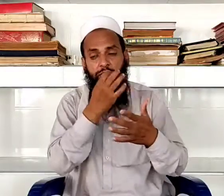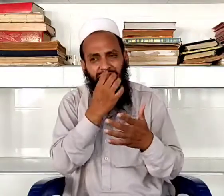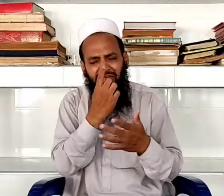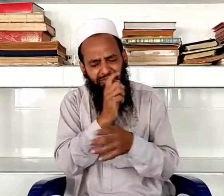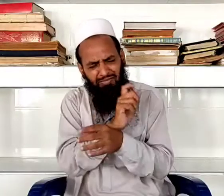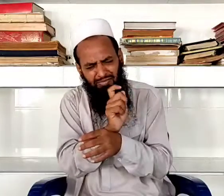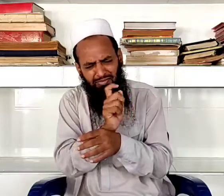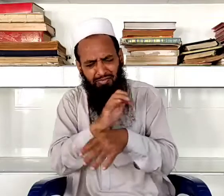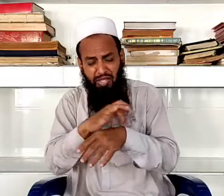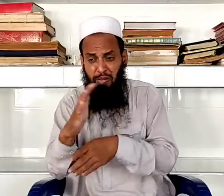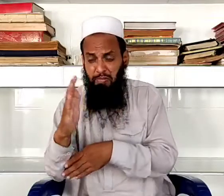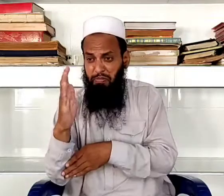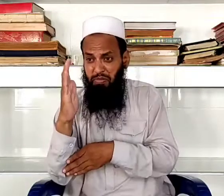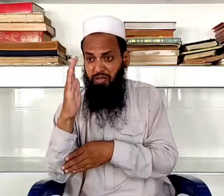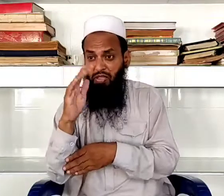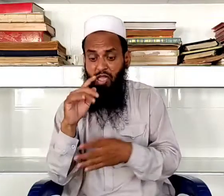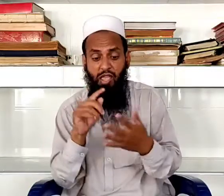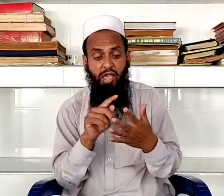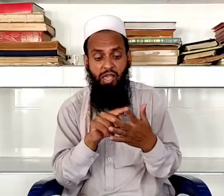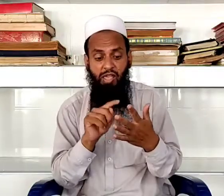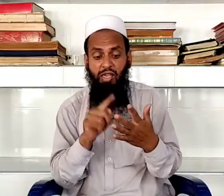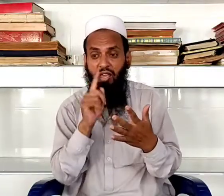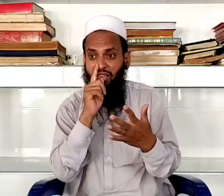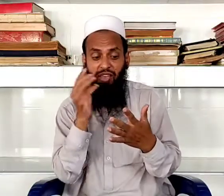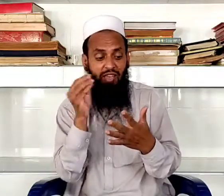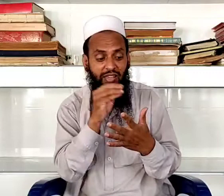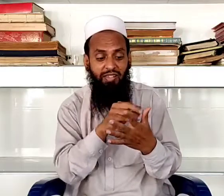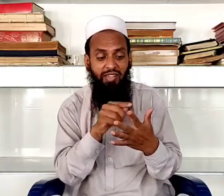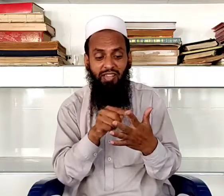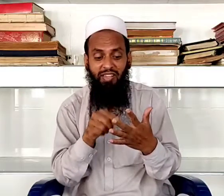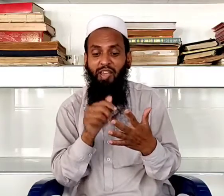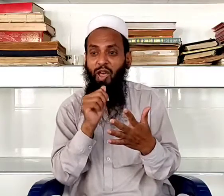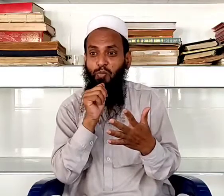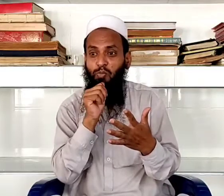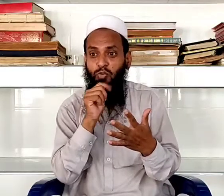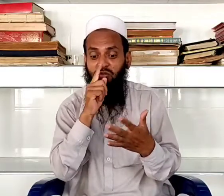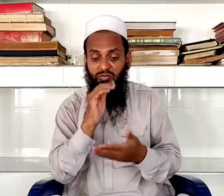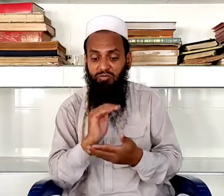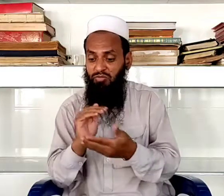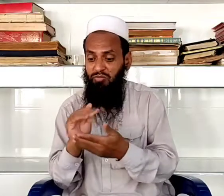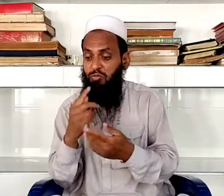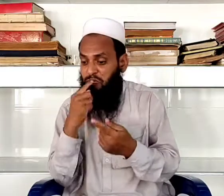उनकी बेटी सैयदा उमामा बिनते ज़ैनब रजी अल्लाह तआला अन्हा जिहड़ियां ने